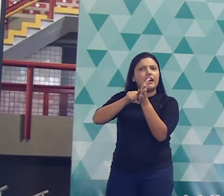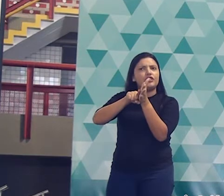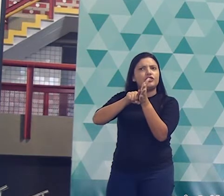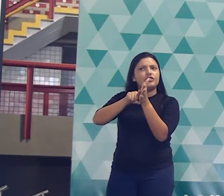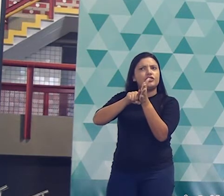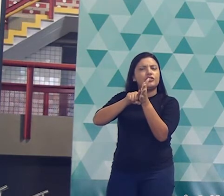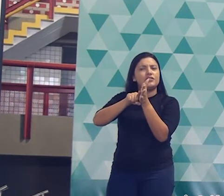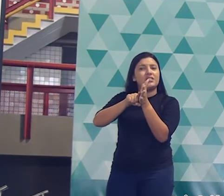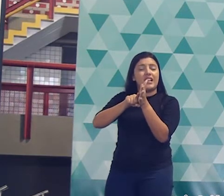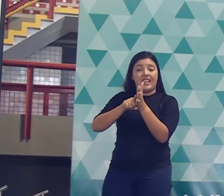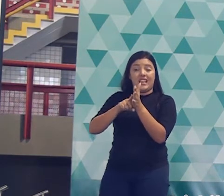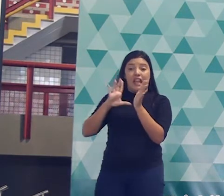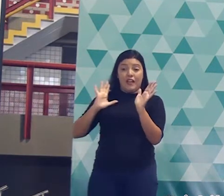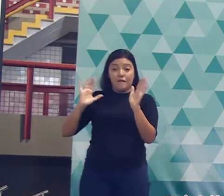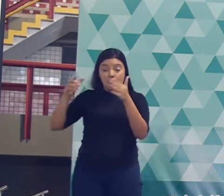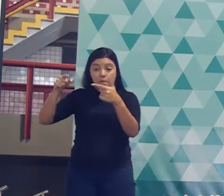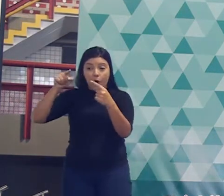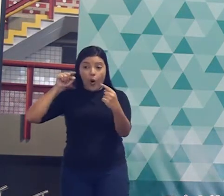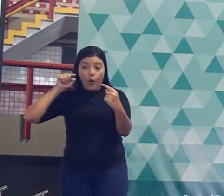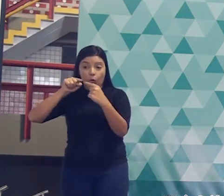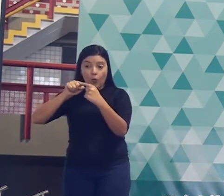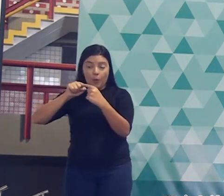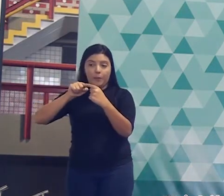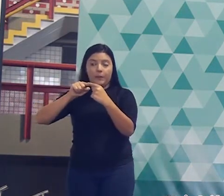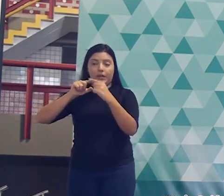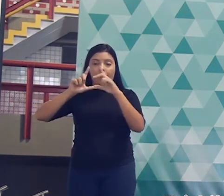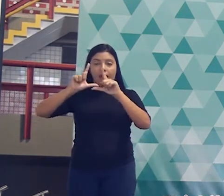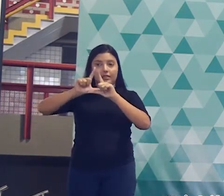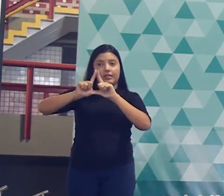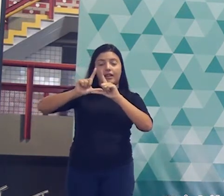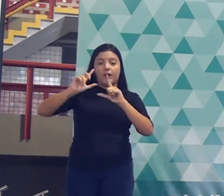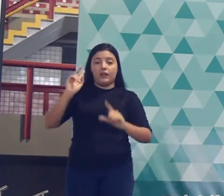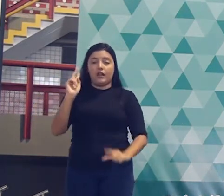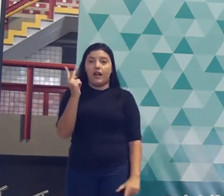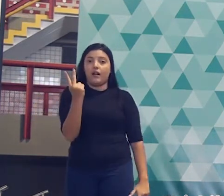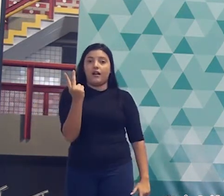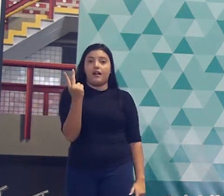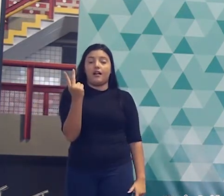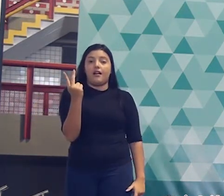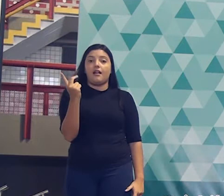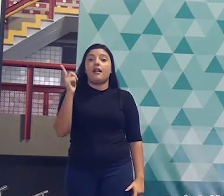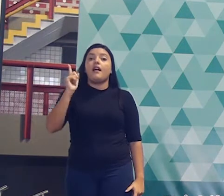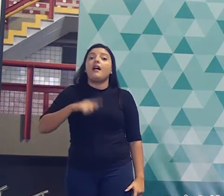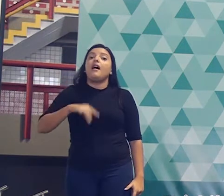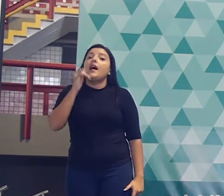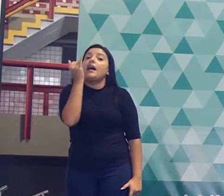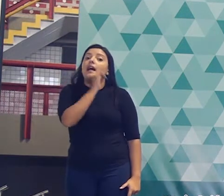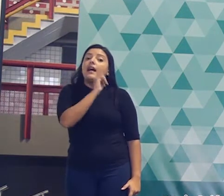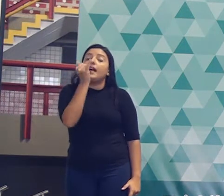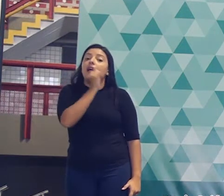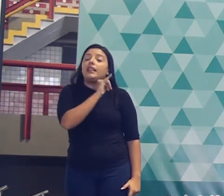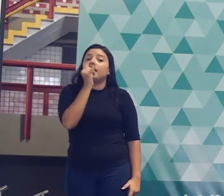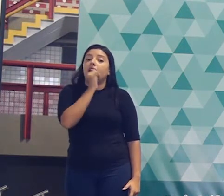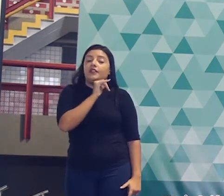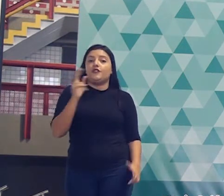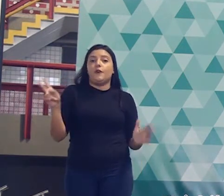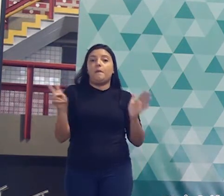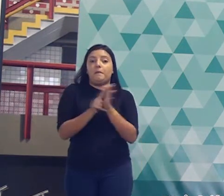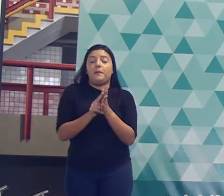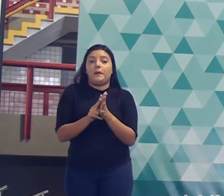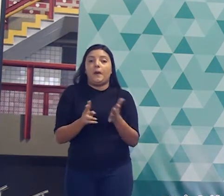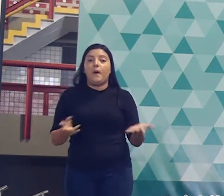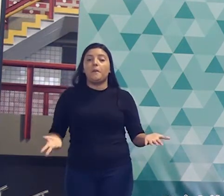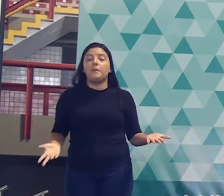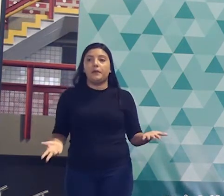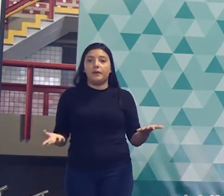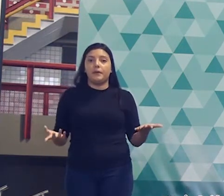ΔH. Quando eu falo de reação espontânea ou não espontânea, eu falo de energia livre de Gibbs. E